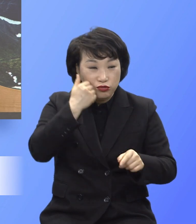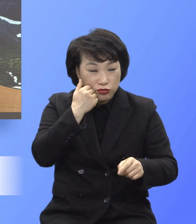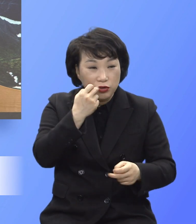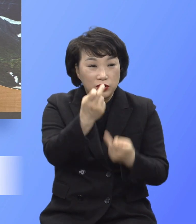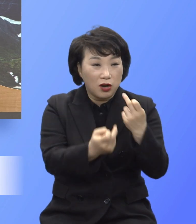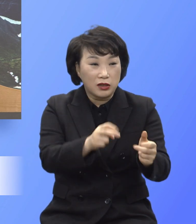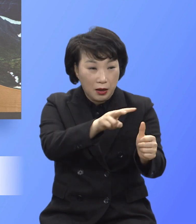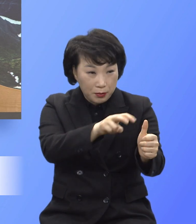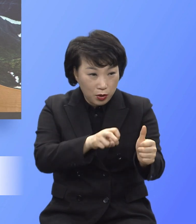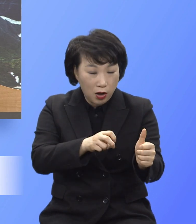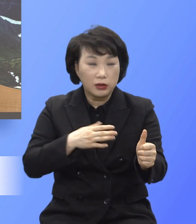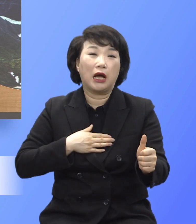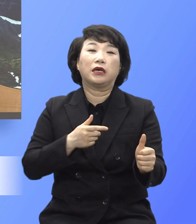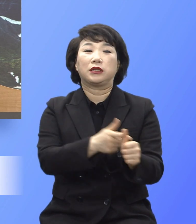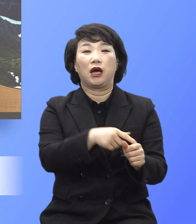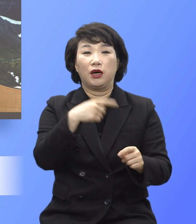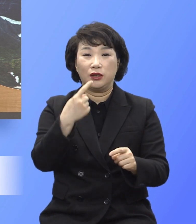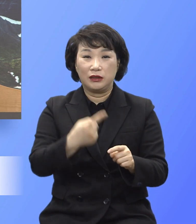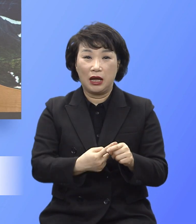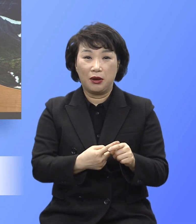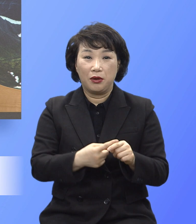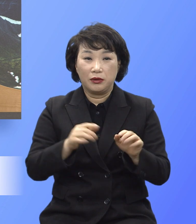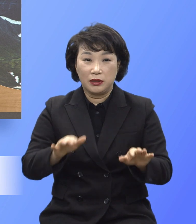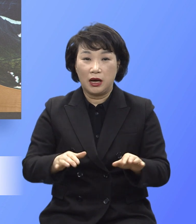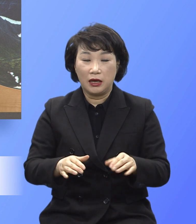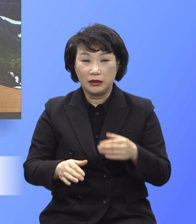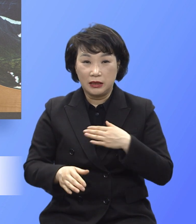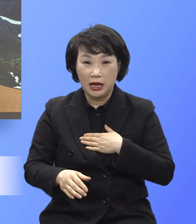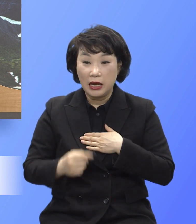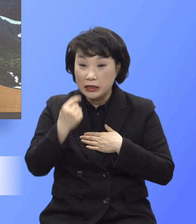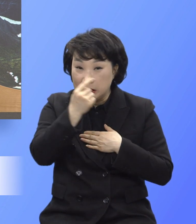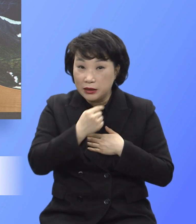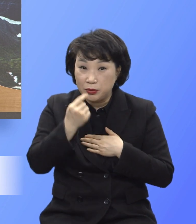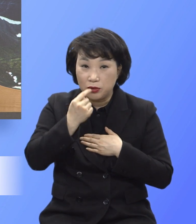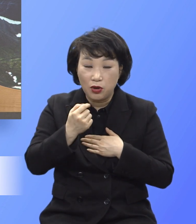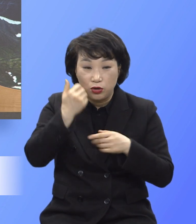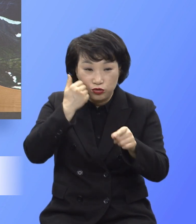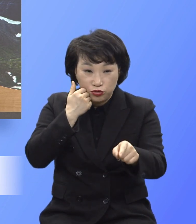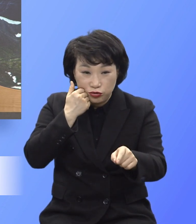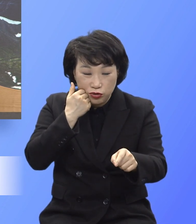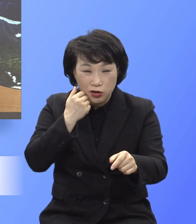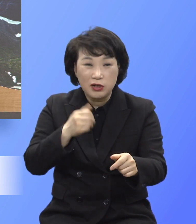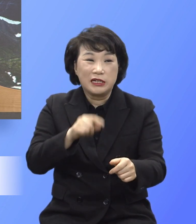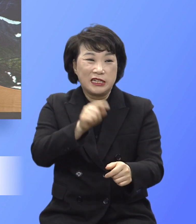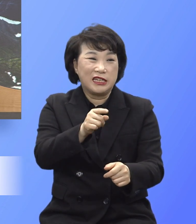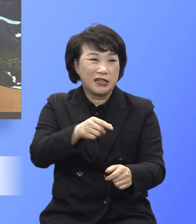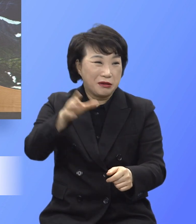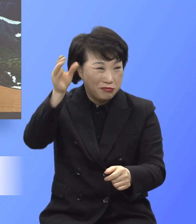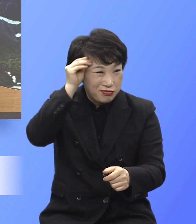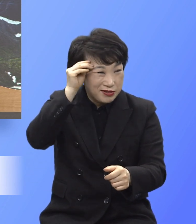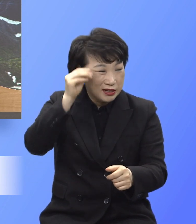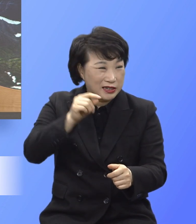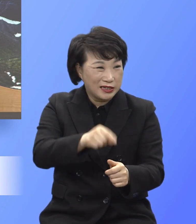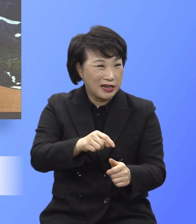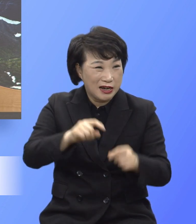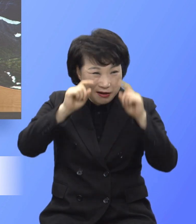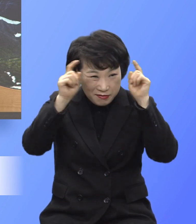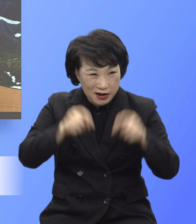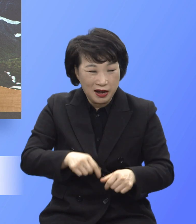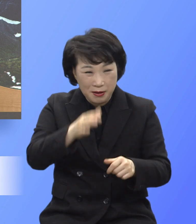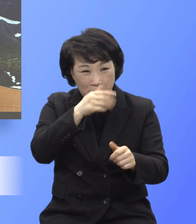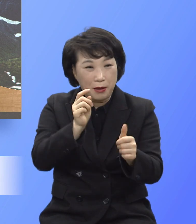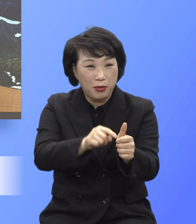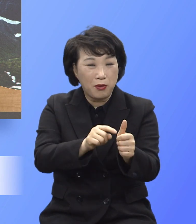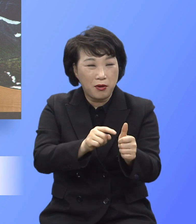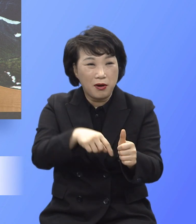형제를 미워하면 살인하는 것이요 내 입으로 형제에게 미르는 놈이라고 하면 너는